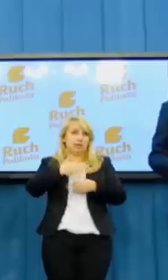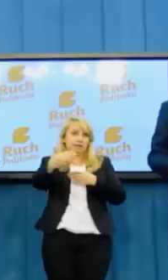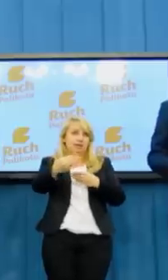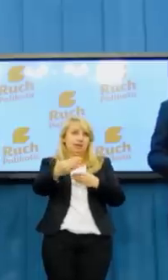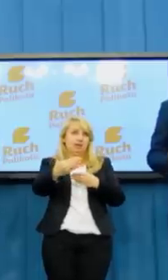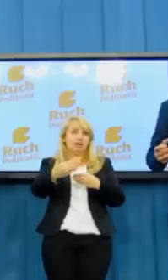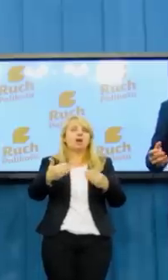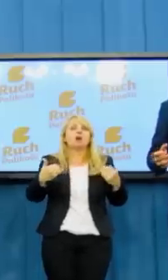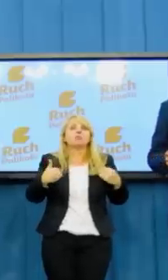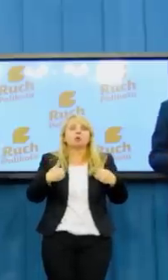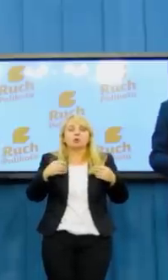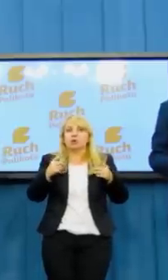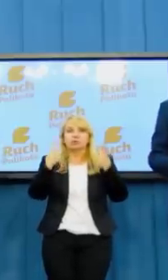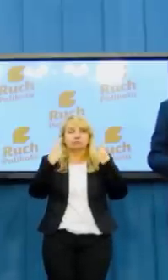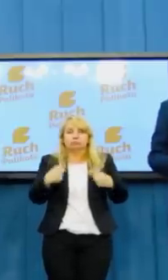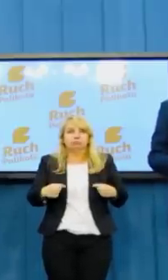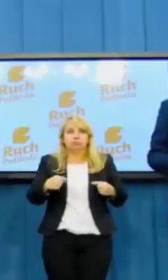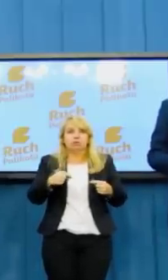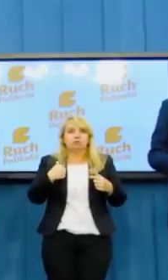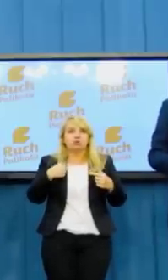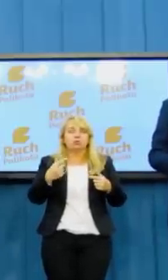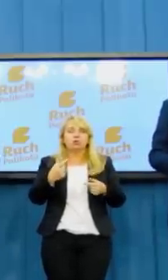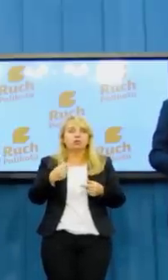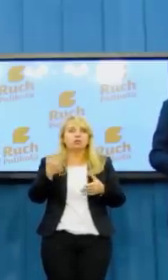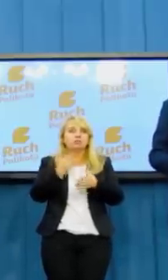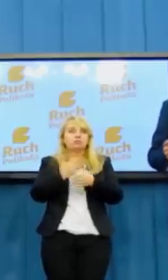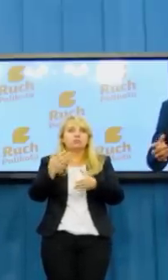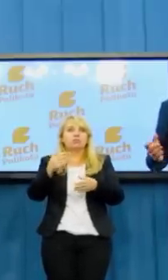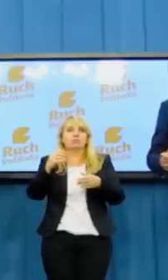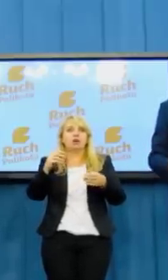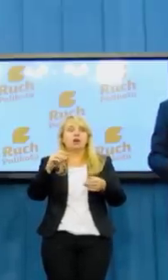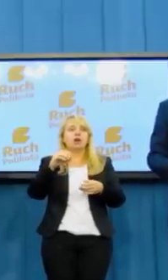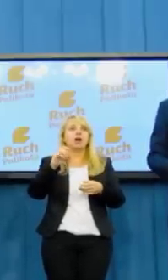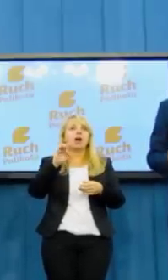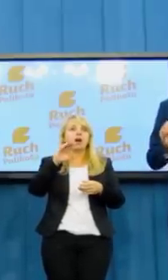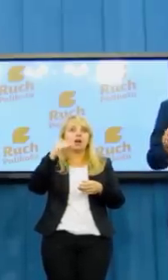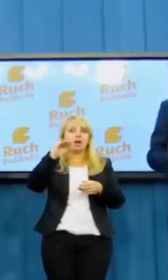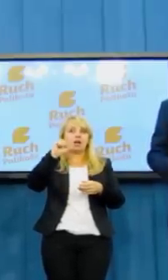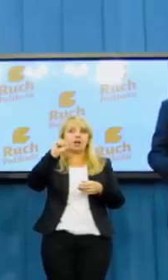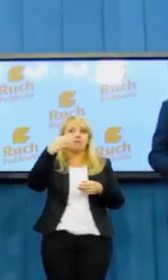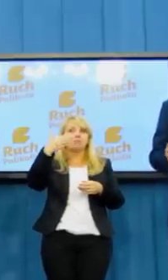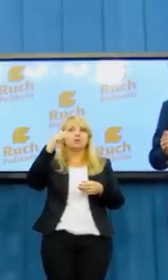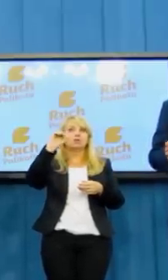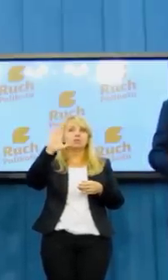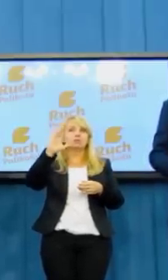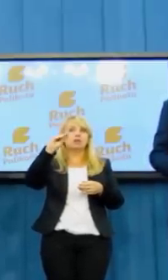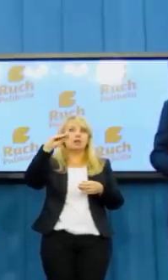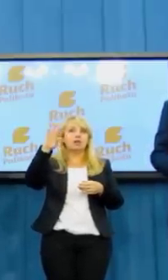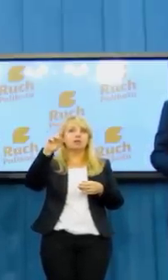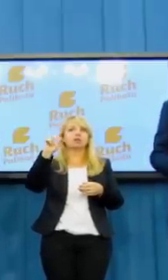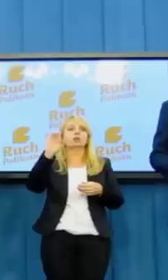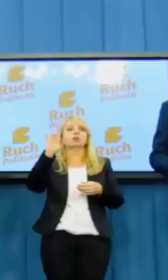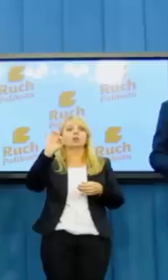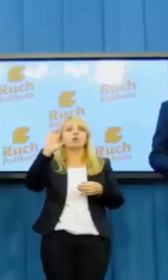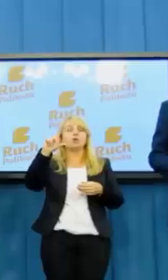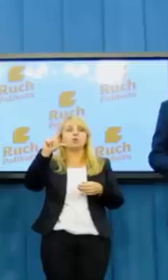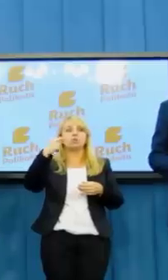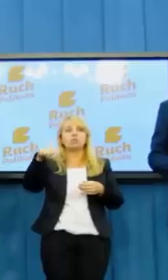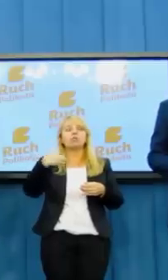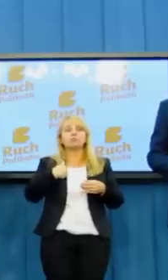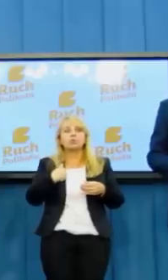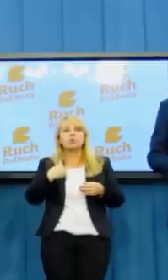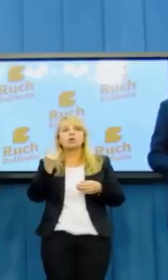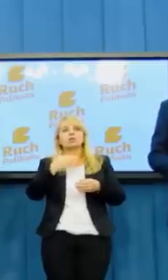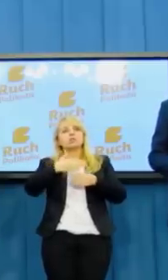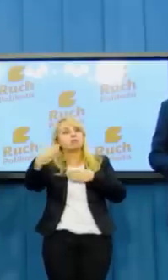afera Amber Gold, wiele osób jest poszkodowanych, nic się z tym nie robi, a przypomnę Państwu, że dzisiaj głosowaliśmy na